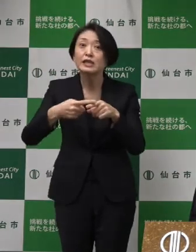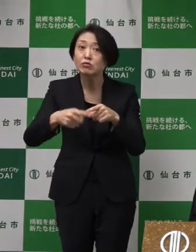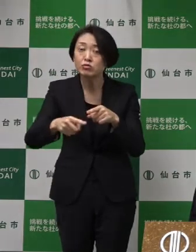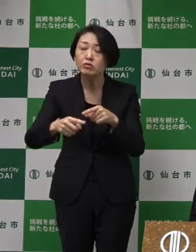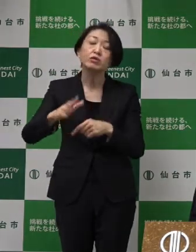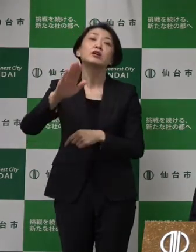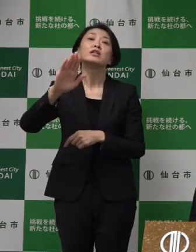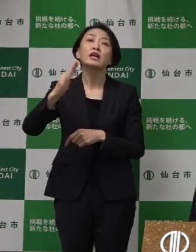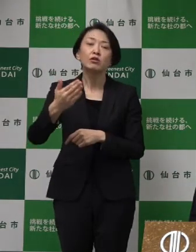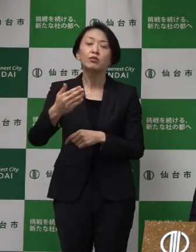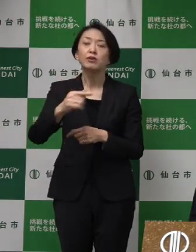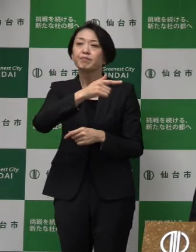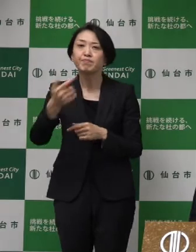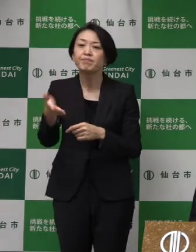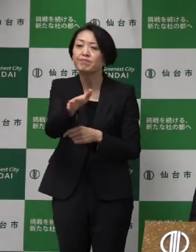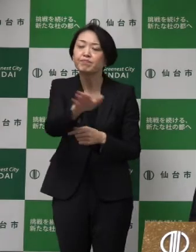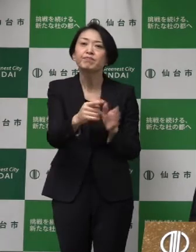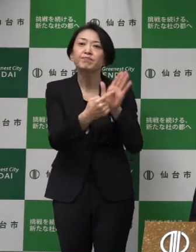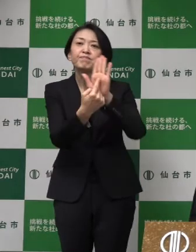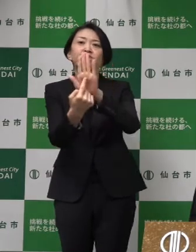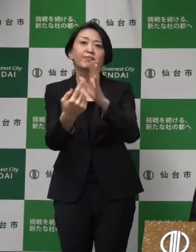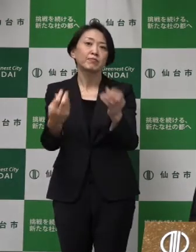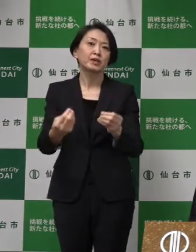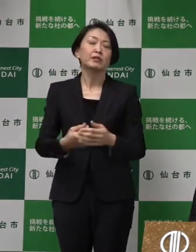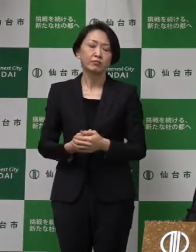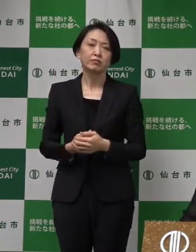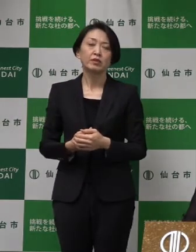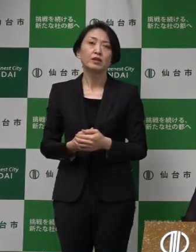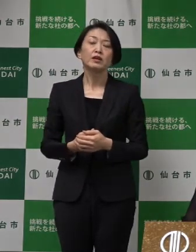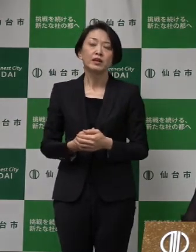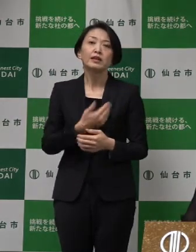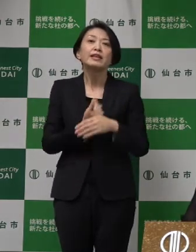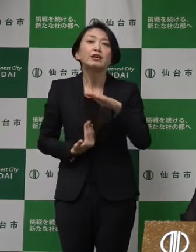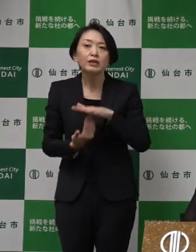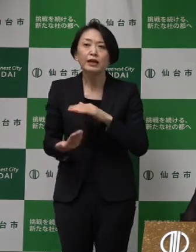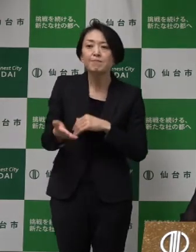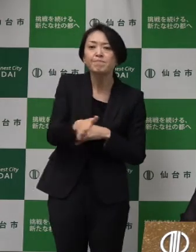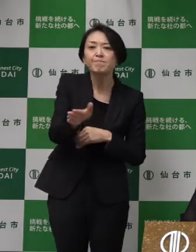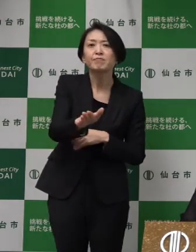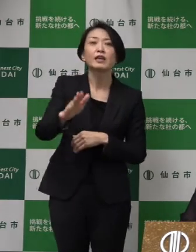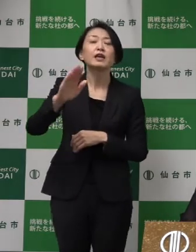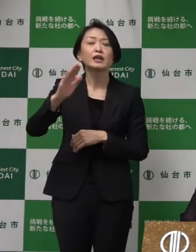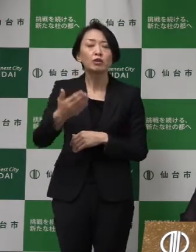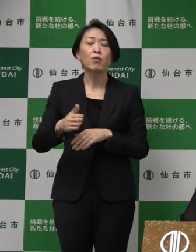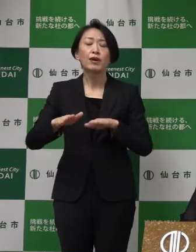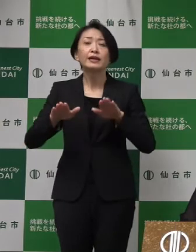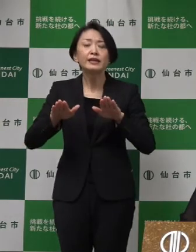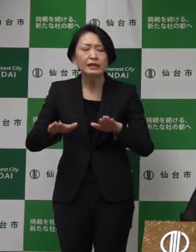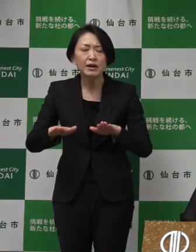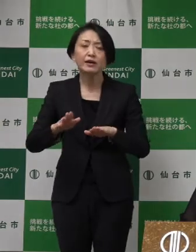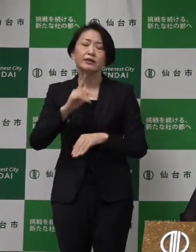ありますけれども掲げさせていただきました。まあ、可能なものは計上させていただいたところですけれども、今はですね、や